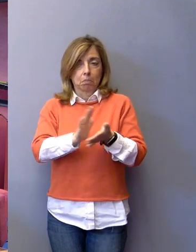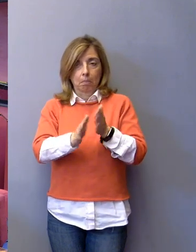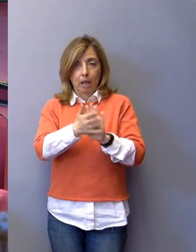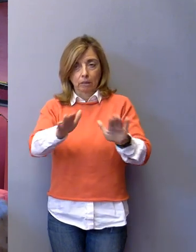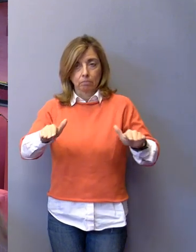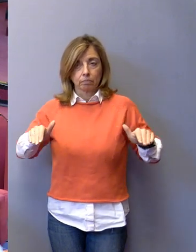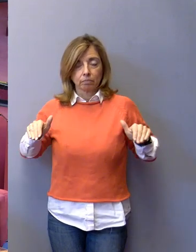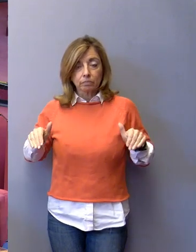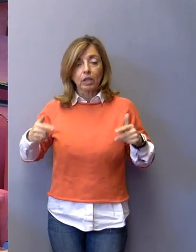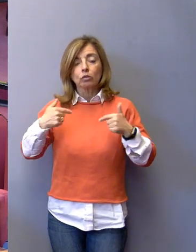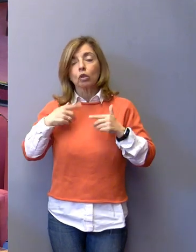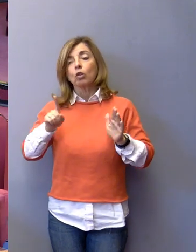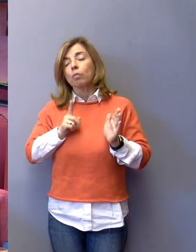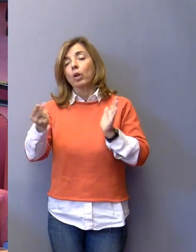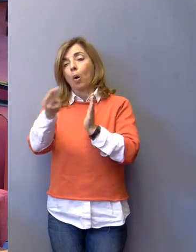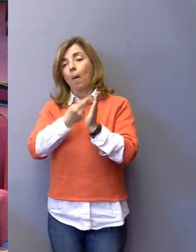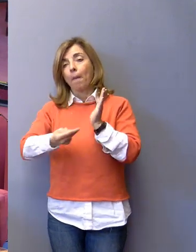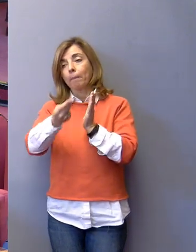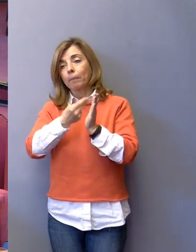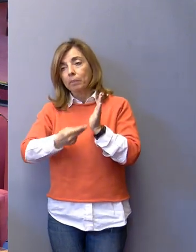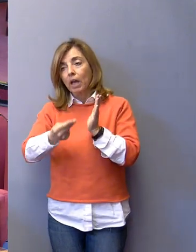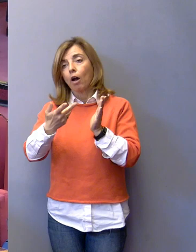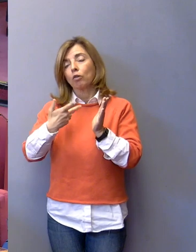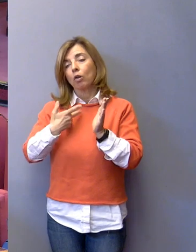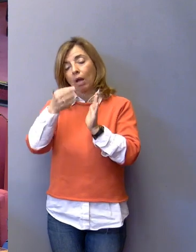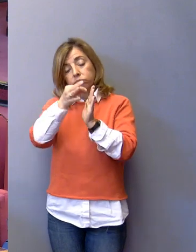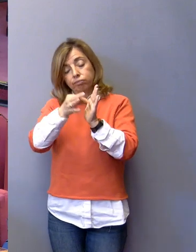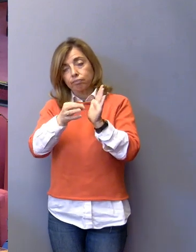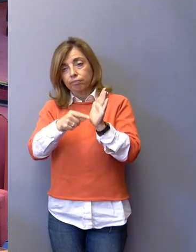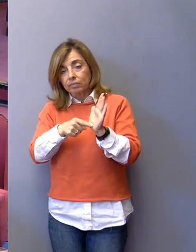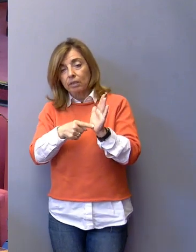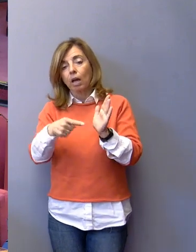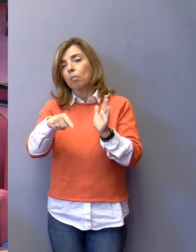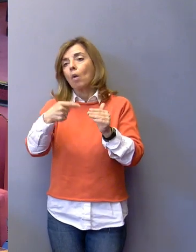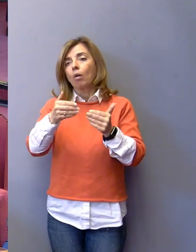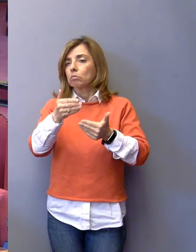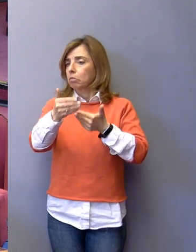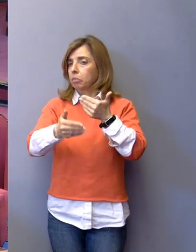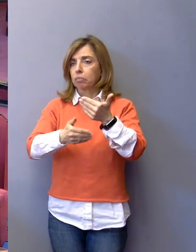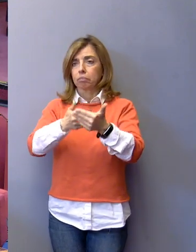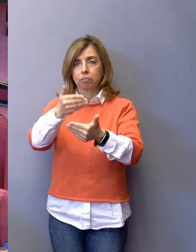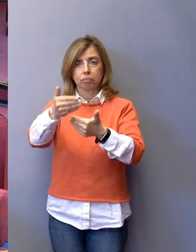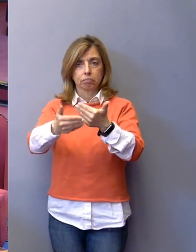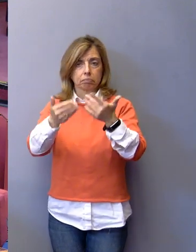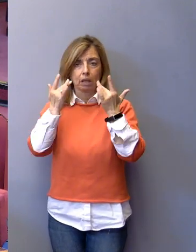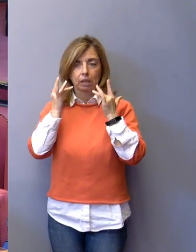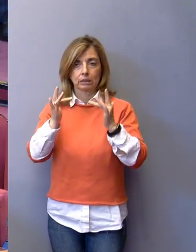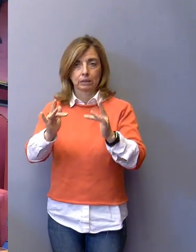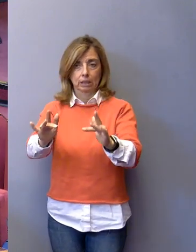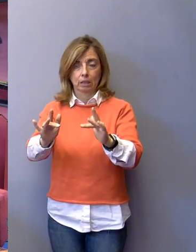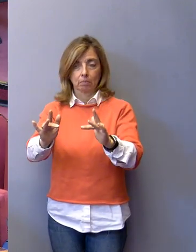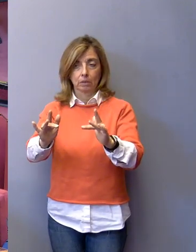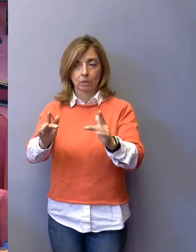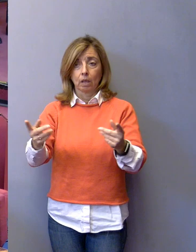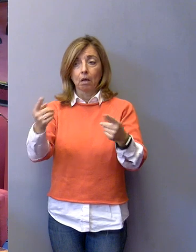riferimento che dà una linea sull'organizzazione rispetto a una visione Ed ora in poi tutto Dovrebbe filare liscio invece dato che questa cosa Voi non l'avete